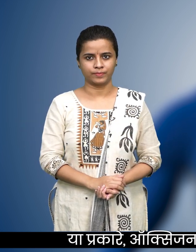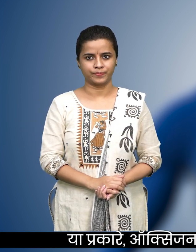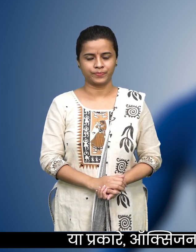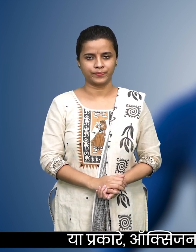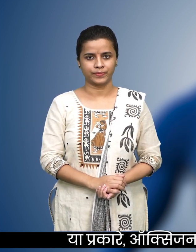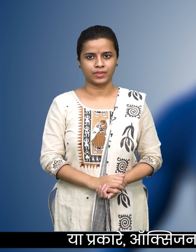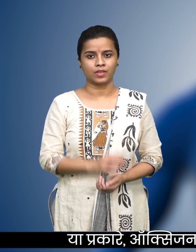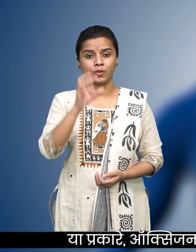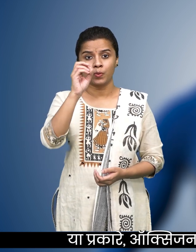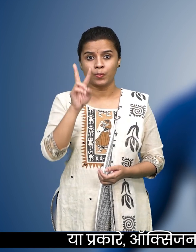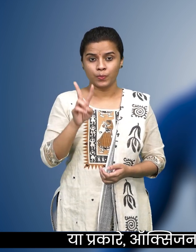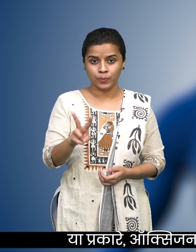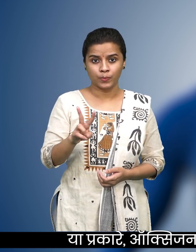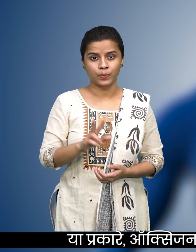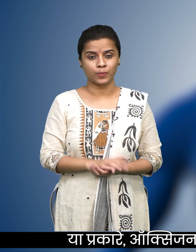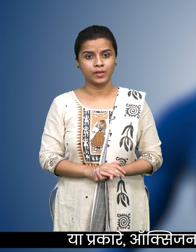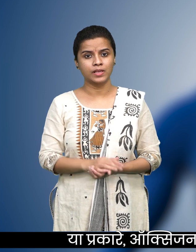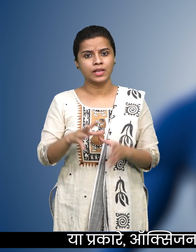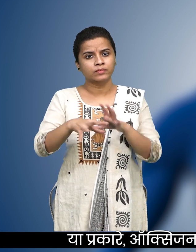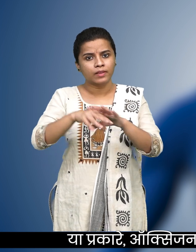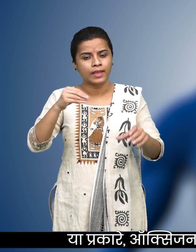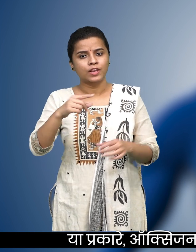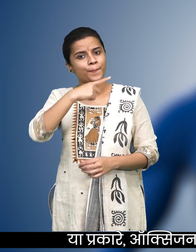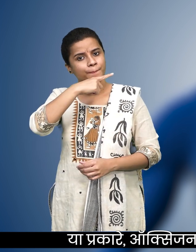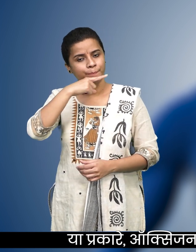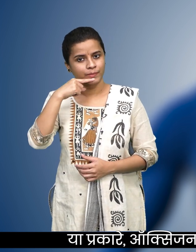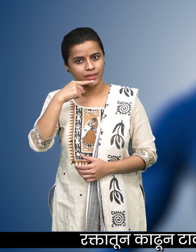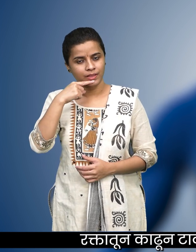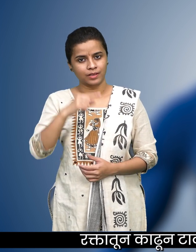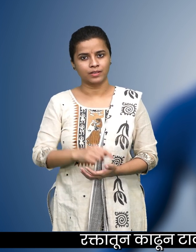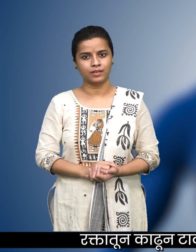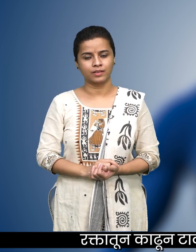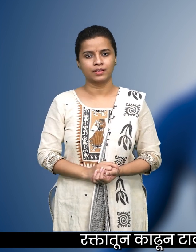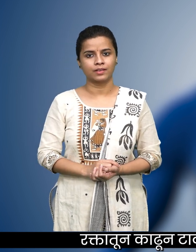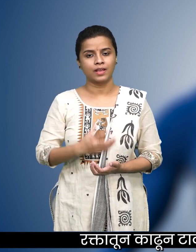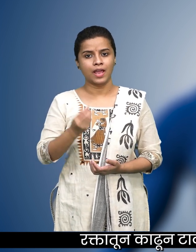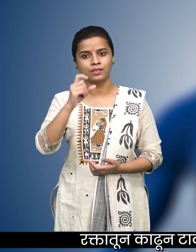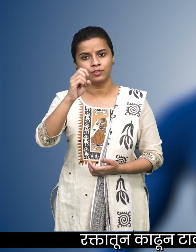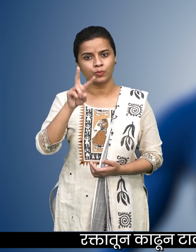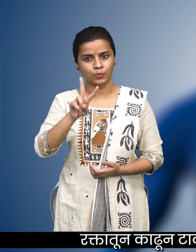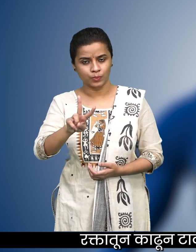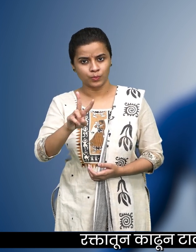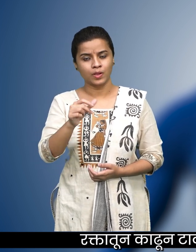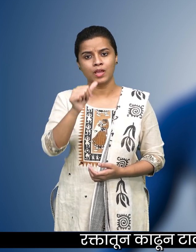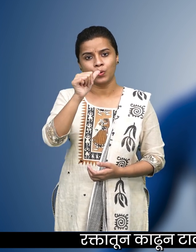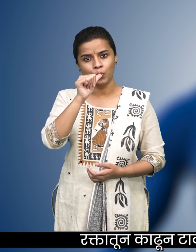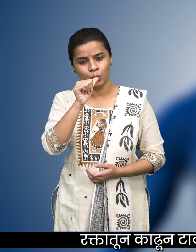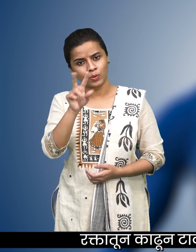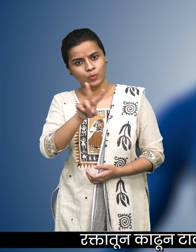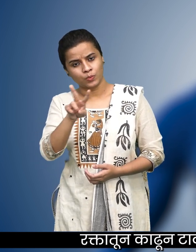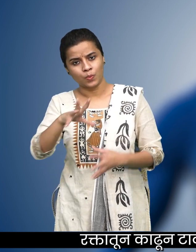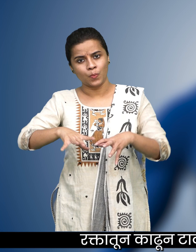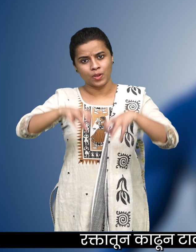या प्रकारे ऑक्सिजन रक्तात घेतला जातो आणि CO2 आणि पाण्याची वाफ रक्तातून काढून टाकली जाते आणि